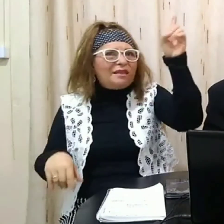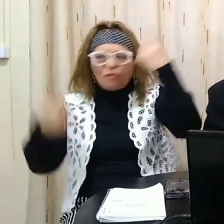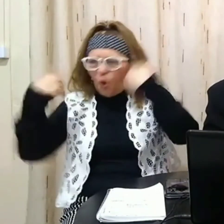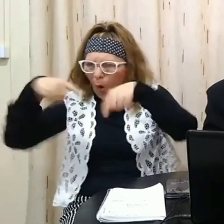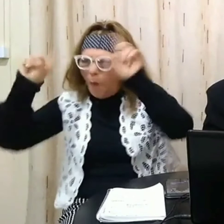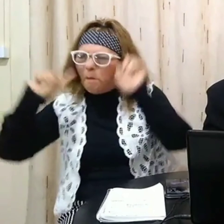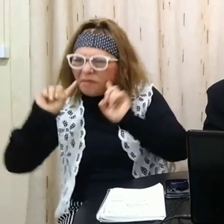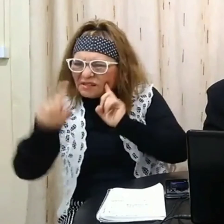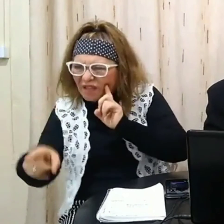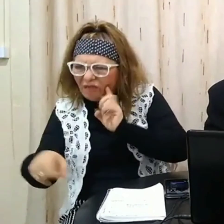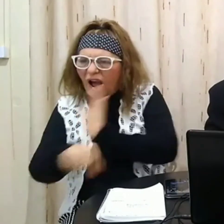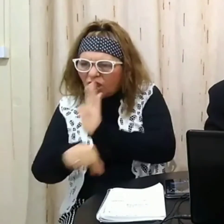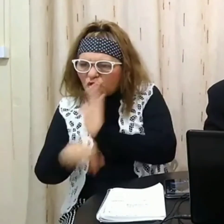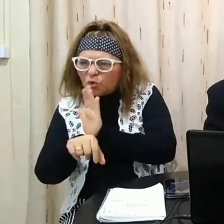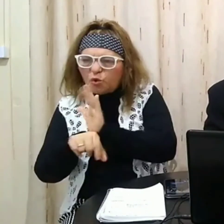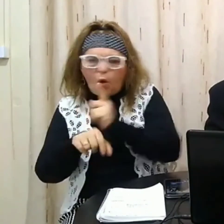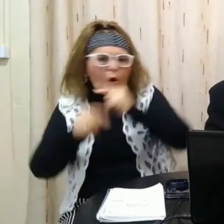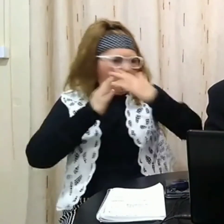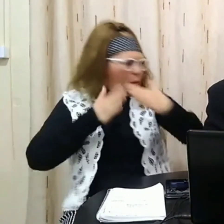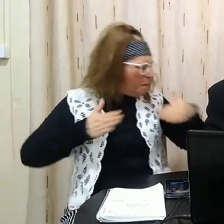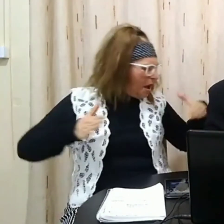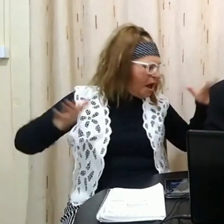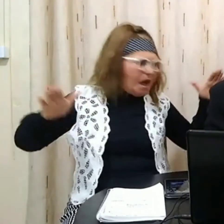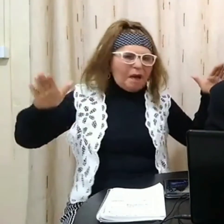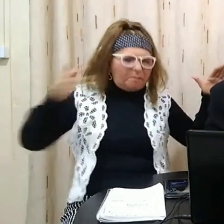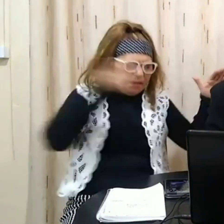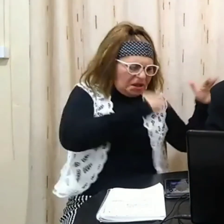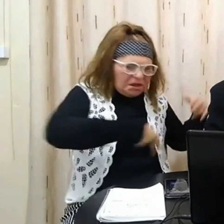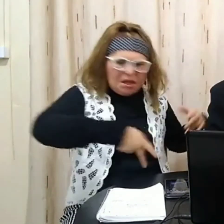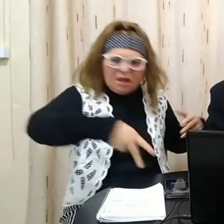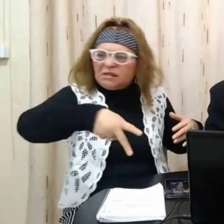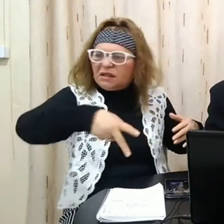eles passaram, ia fechar o Mar Vermelho novamente e a água